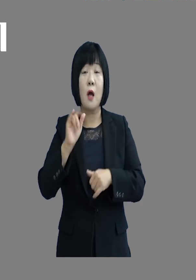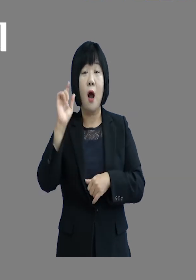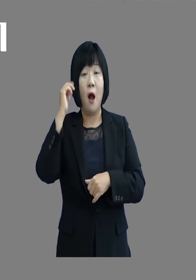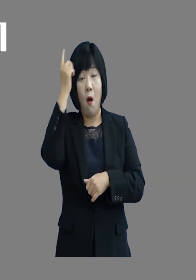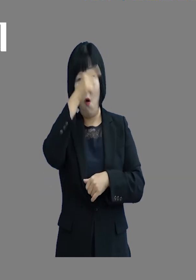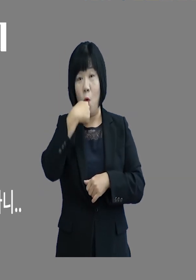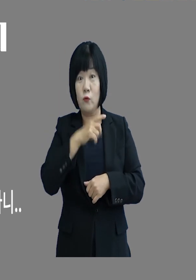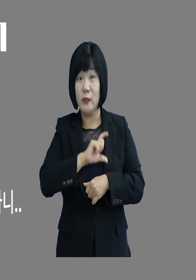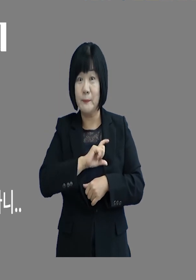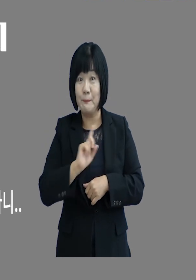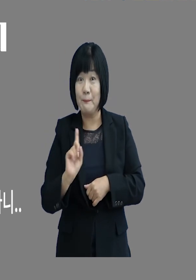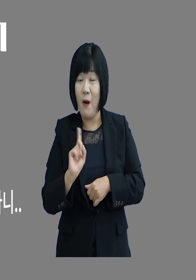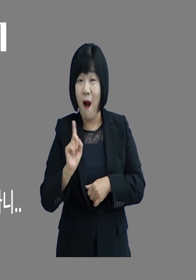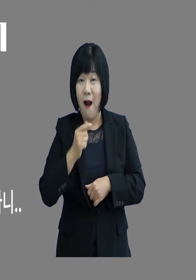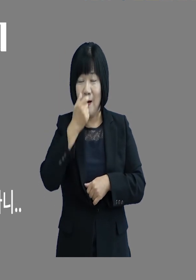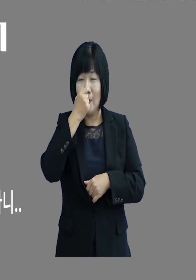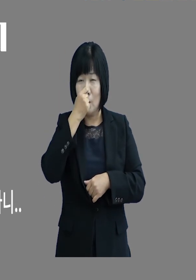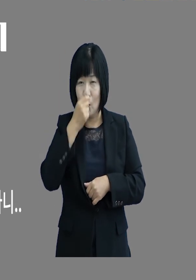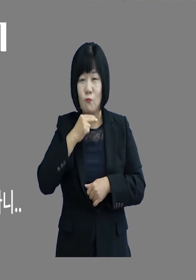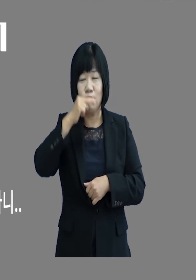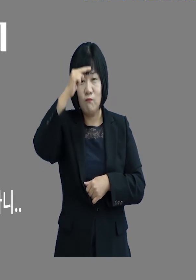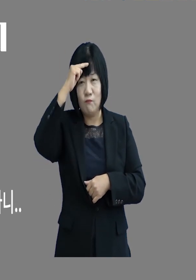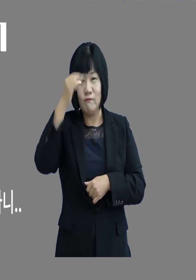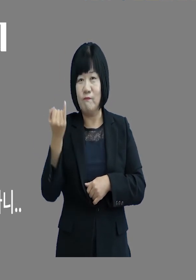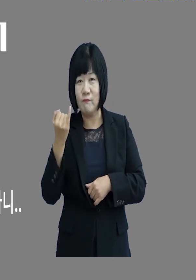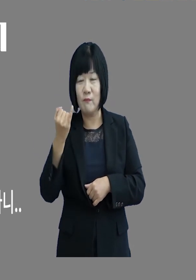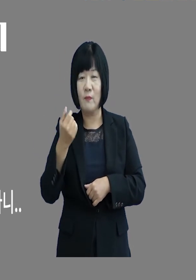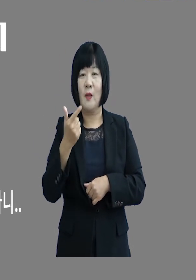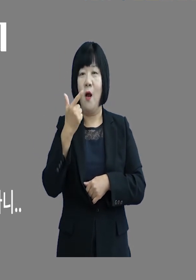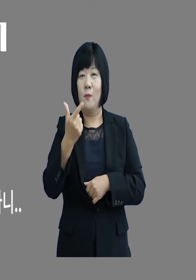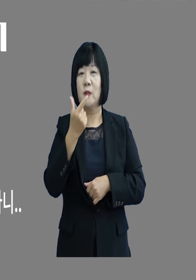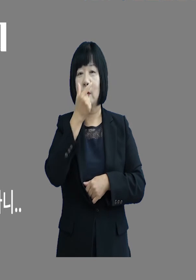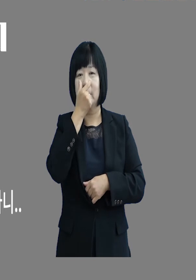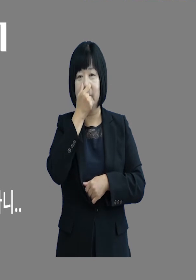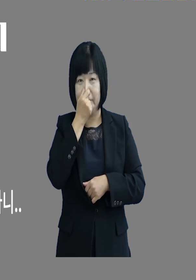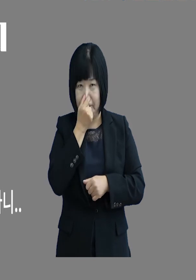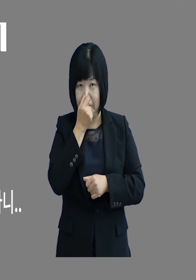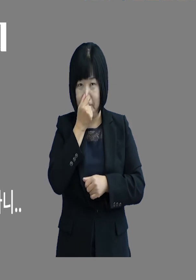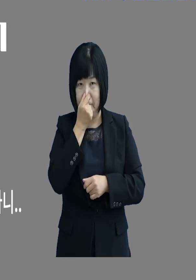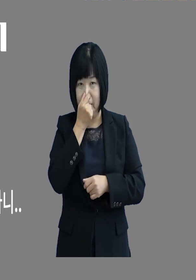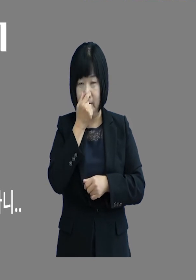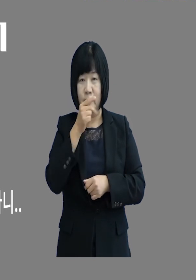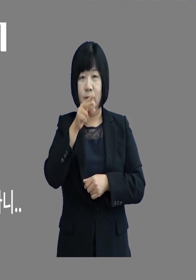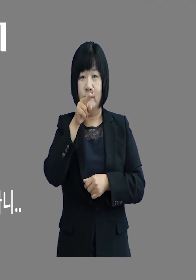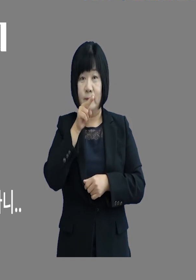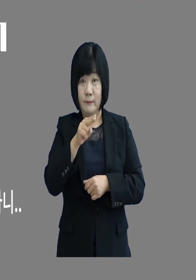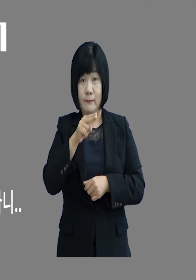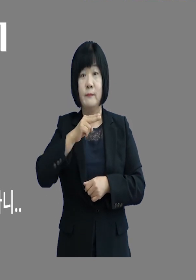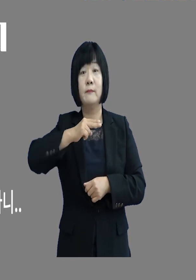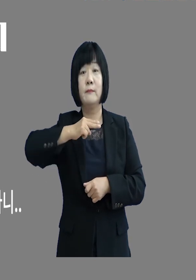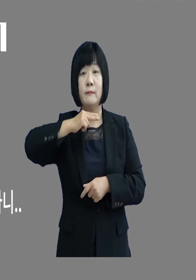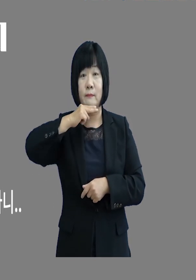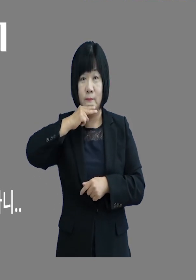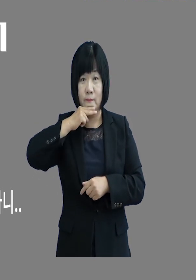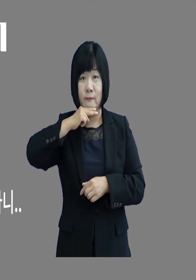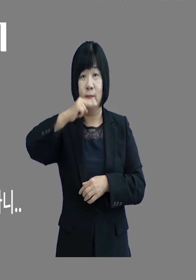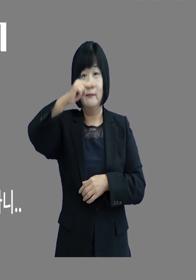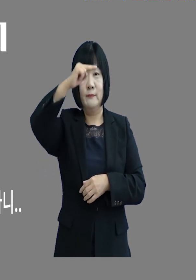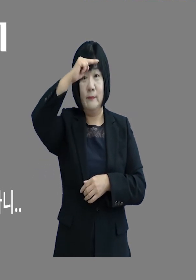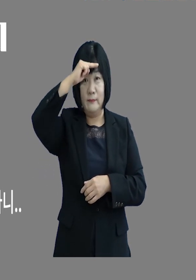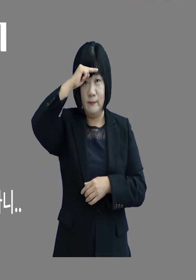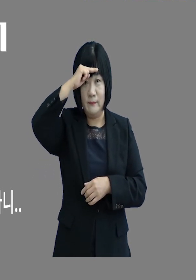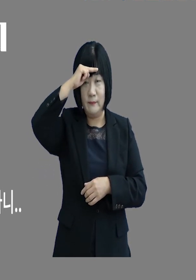여자입니다. 엄지와 검지로 코 잡은 동작을 한 다음 검지와 중지를 가로로 나란히